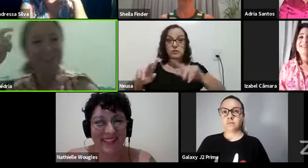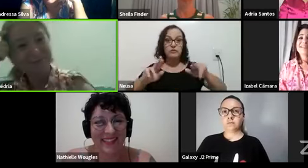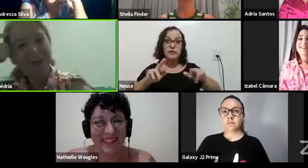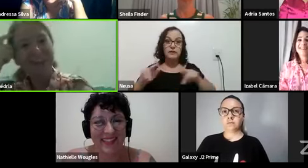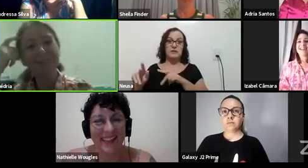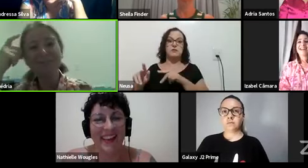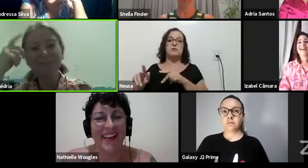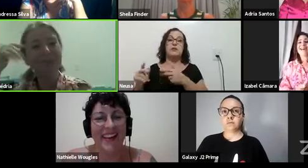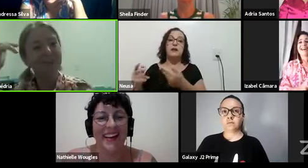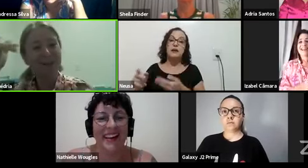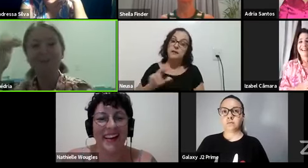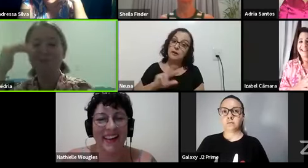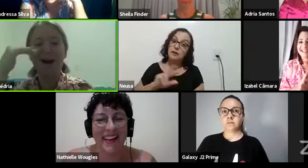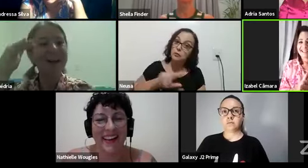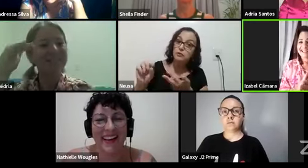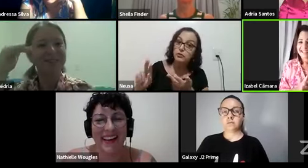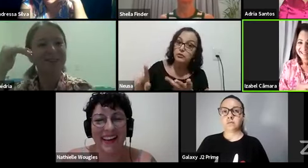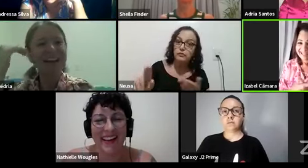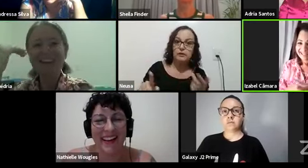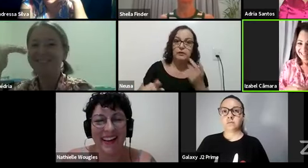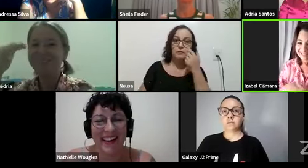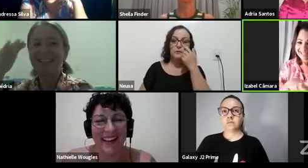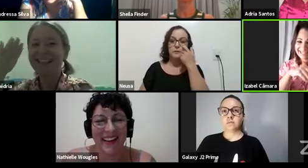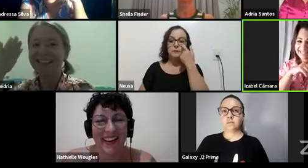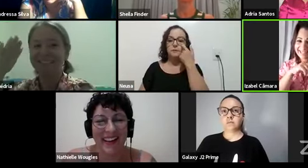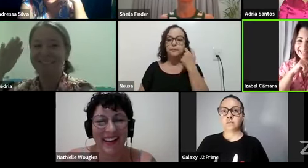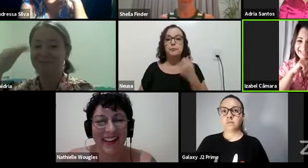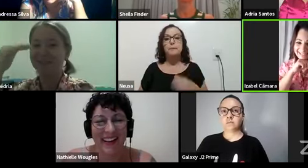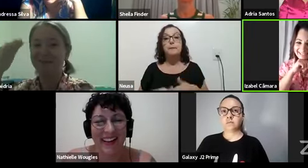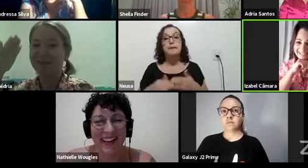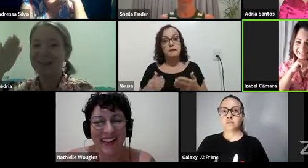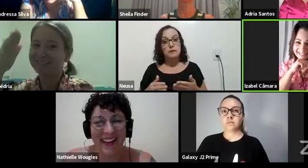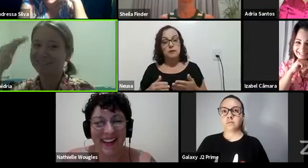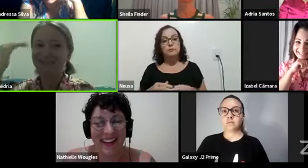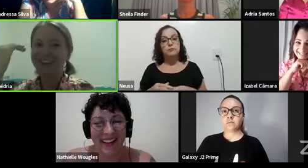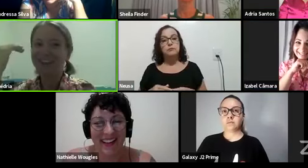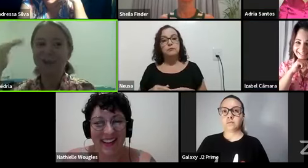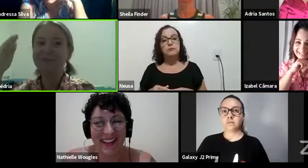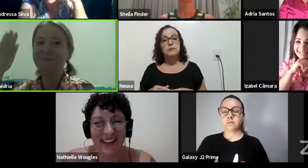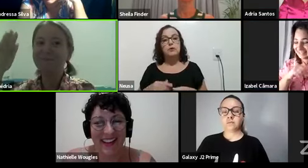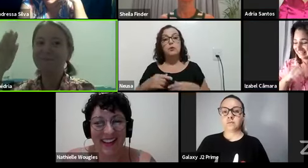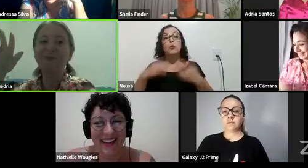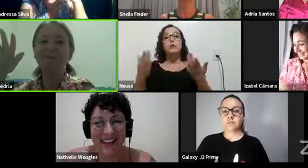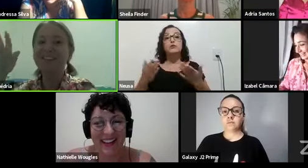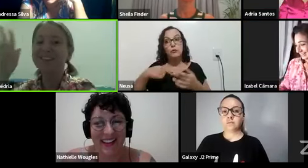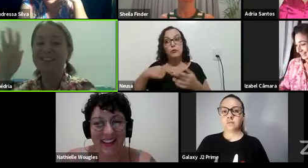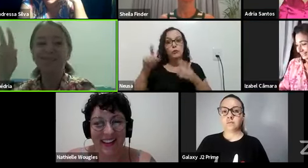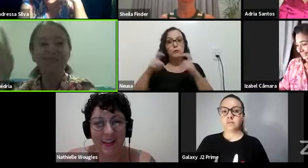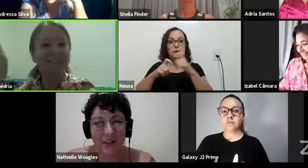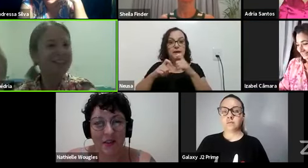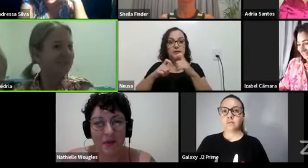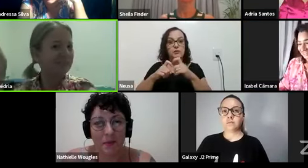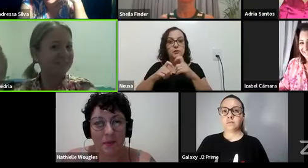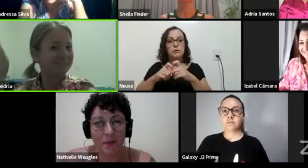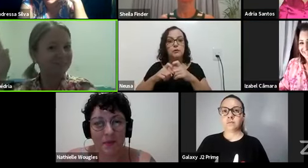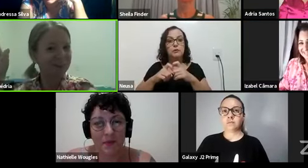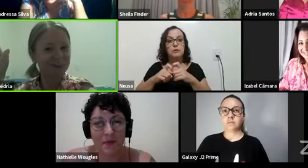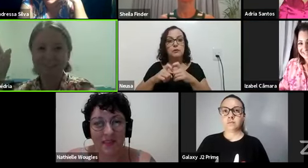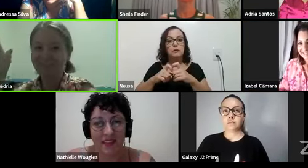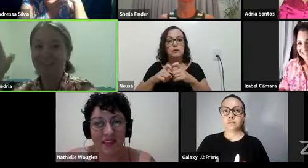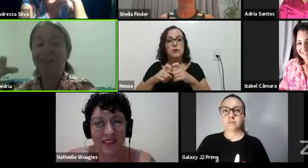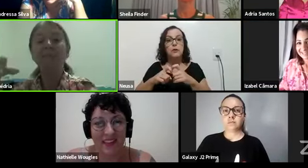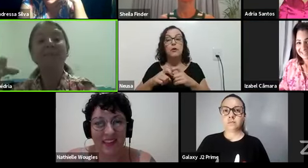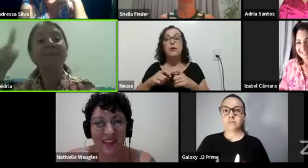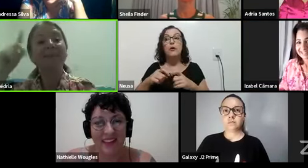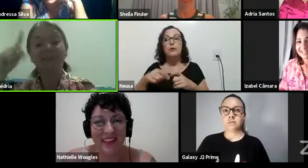laudo para vocês, porque todo mundo pro médico é batata. Se assim, eu mando pro médico, a minha principal frase é: tenho novidades para ti. Se eu